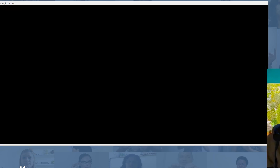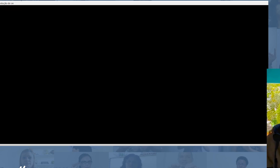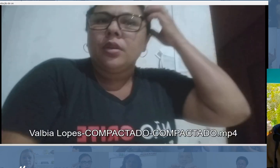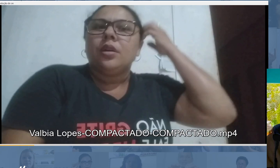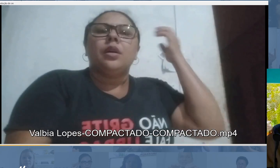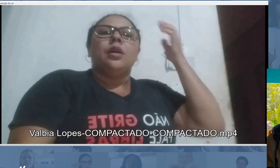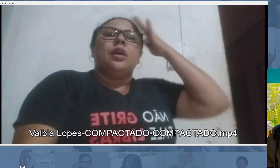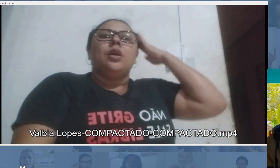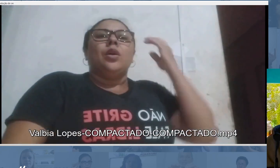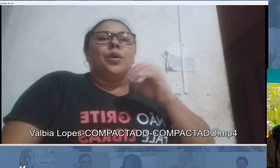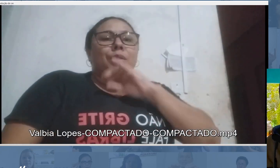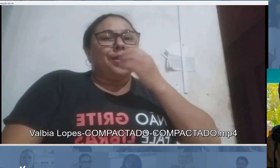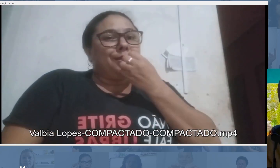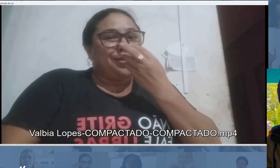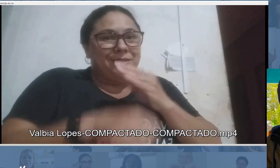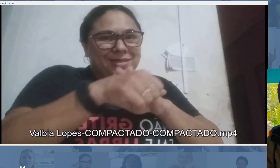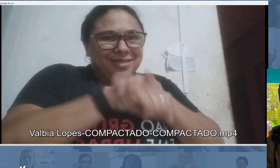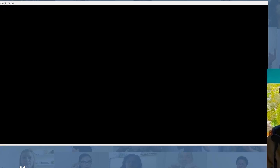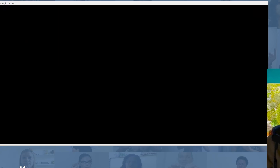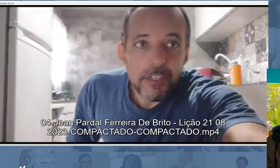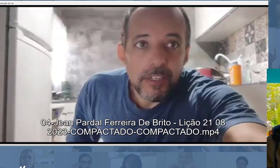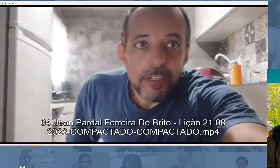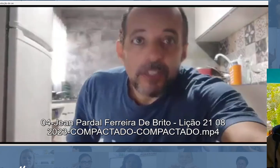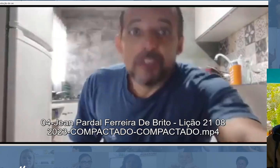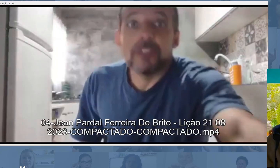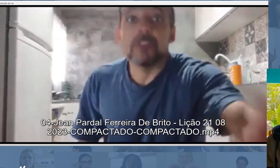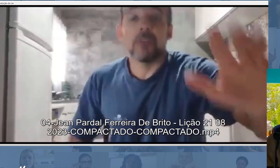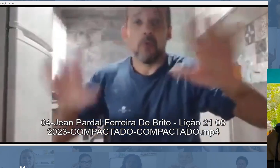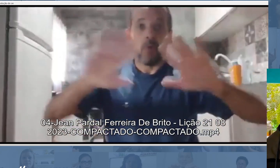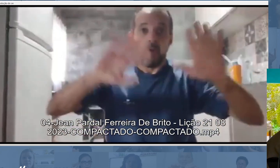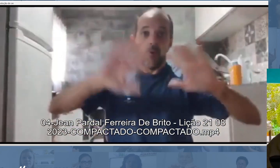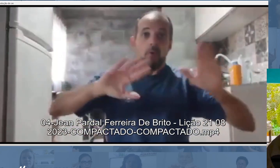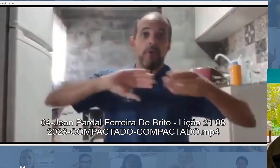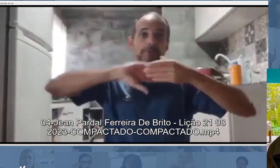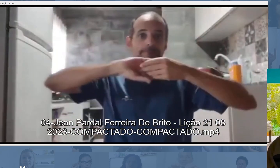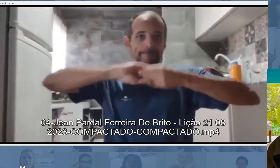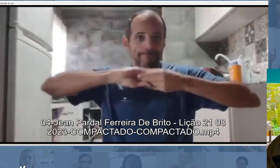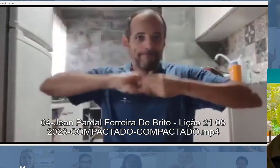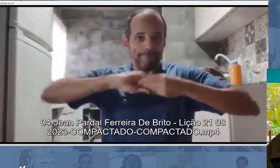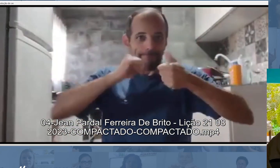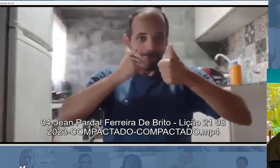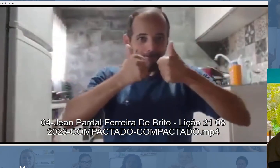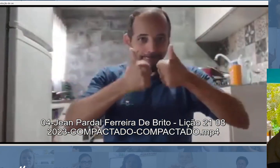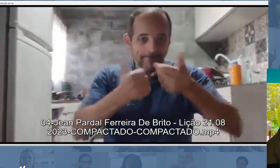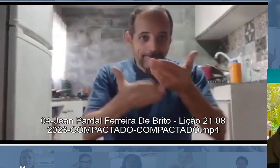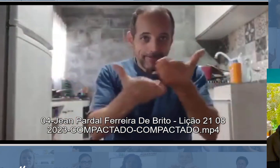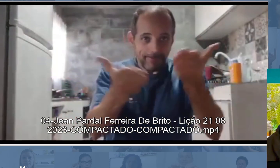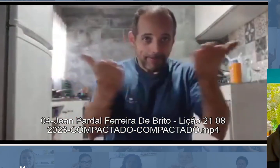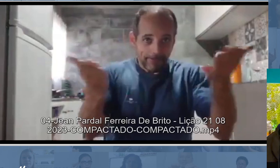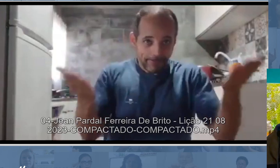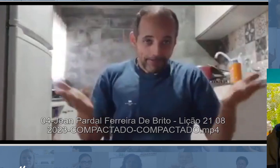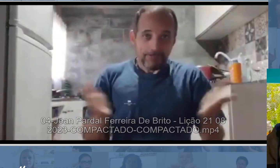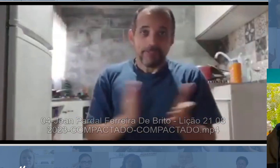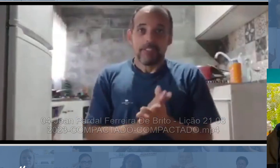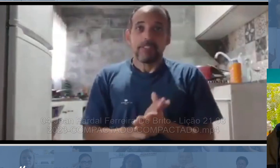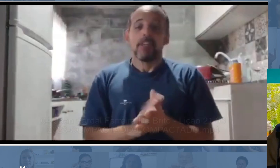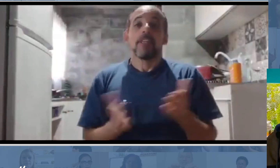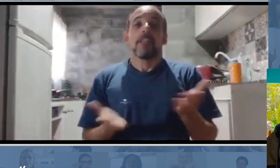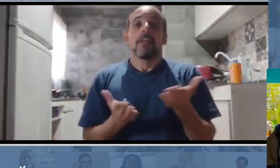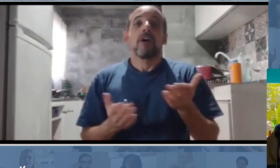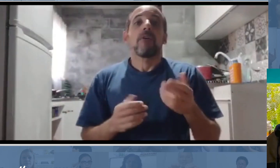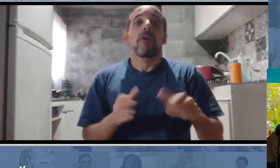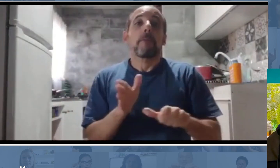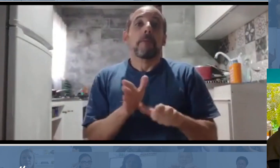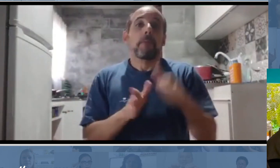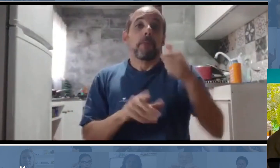Israel. A Válbia. Esse aqui é o Jean, que já estava há anos também sinalizando, tentando aprender a Libras e não conseguia